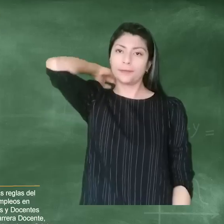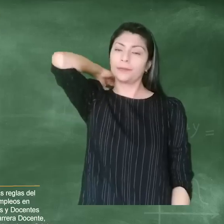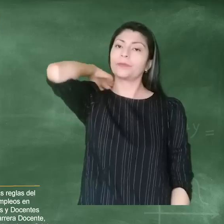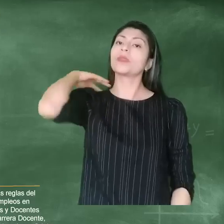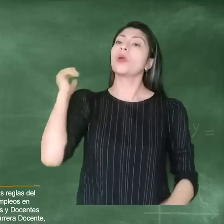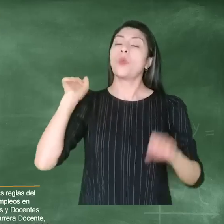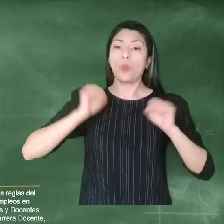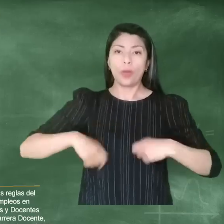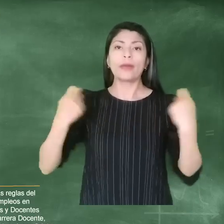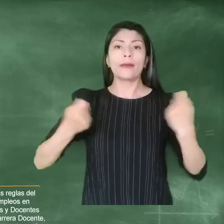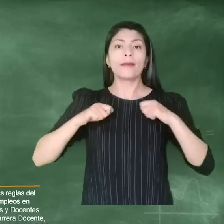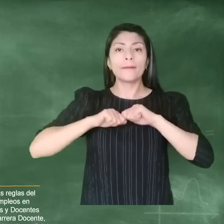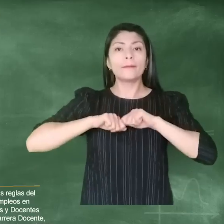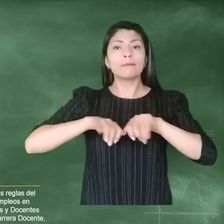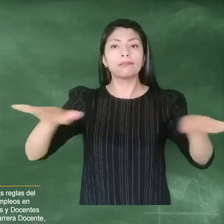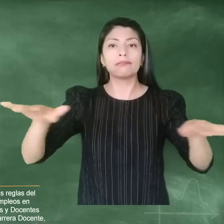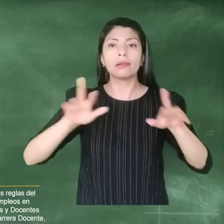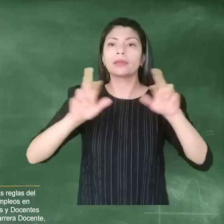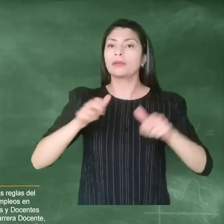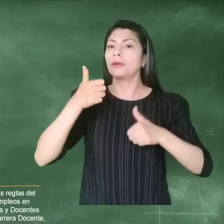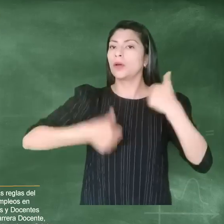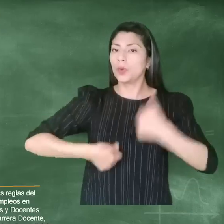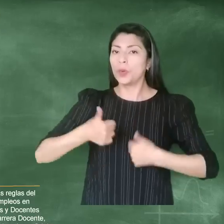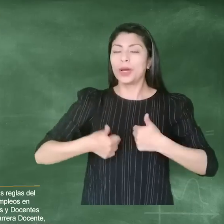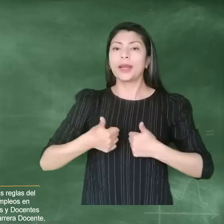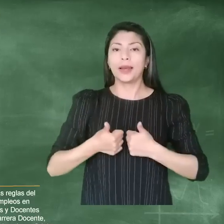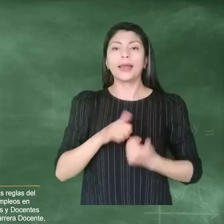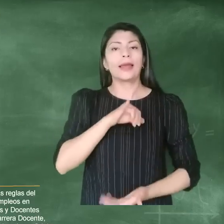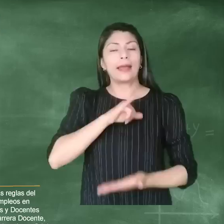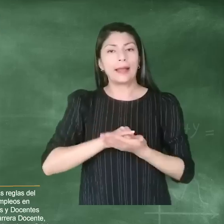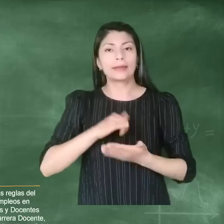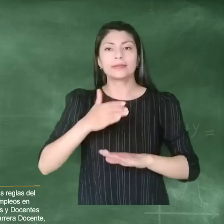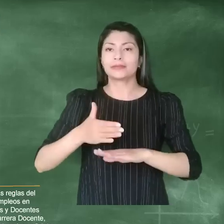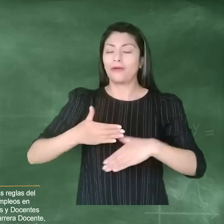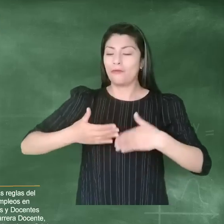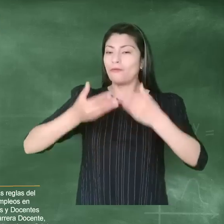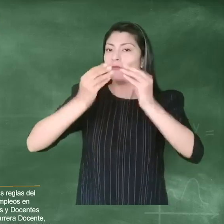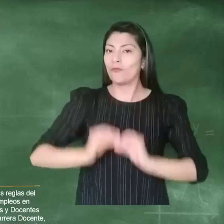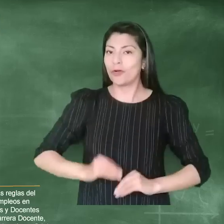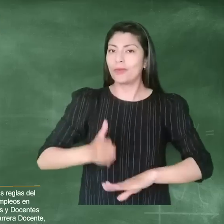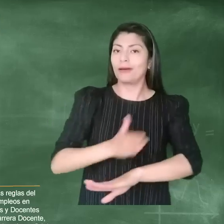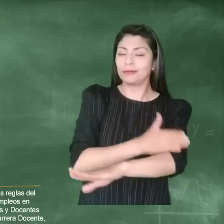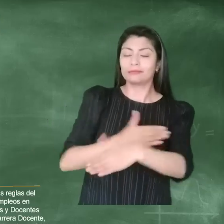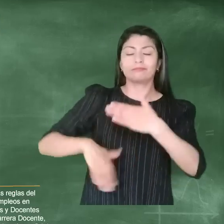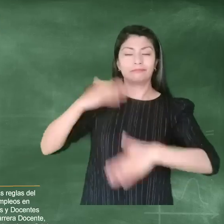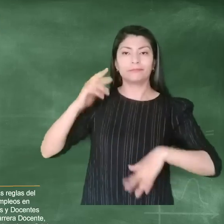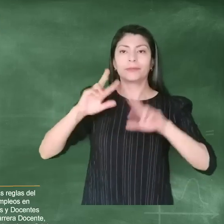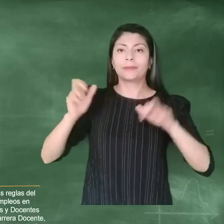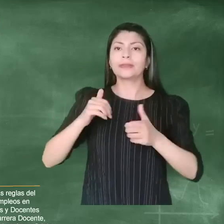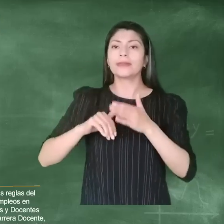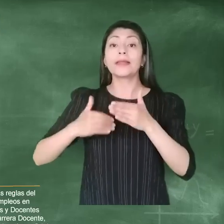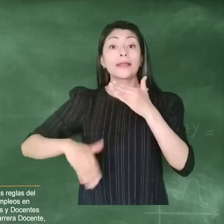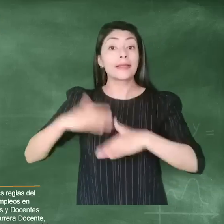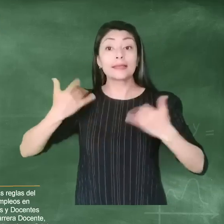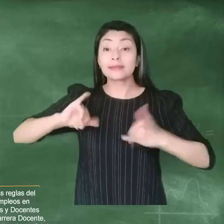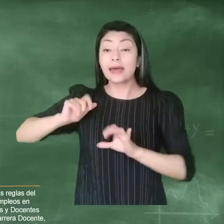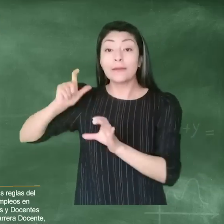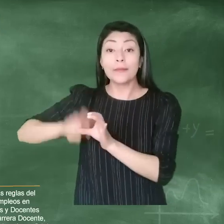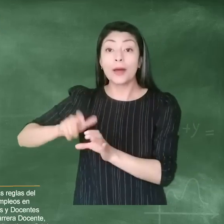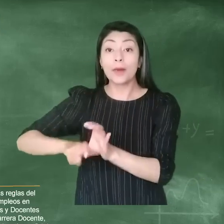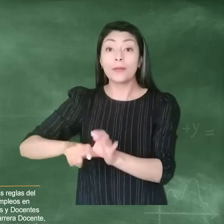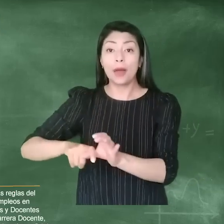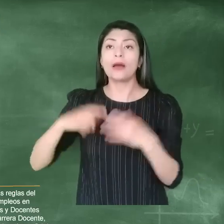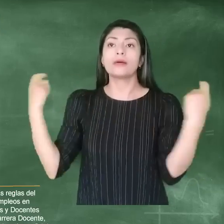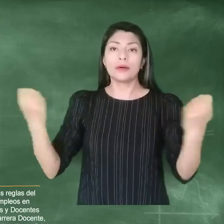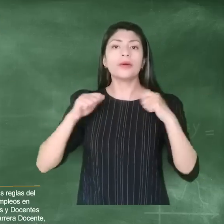su divulgación se hará a través de los mismos medios utilizados desde el inicio. Iniciada la etapa de